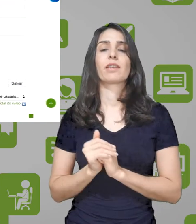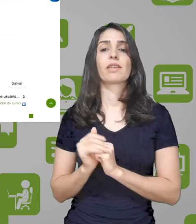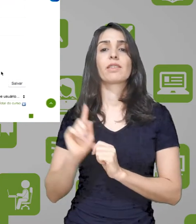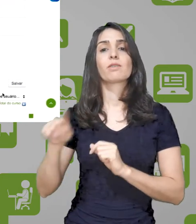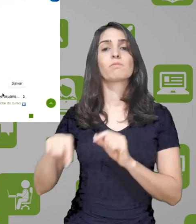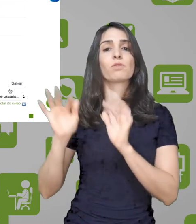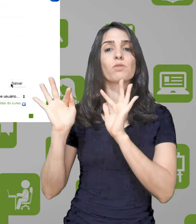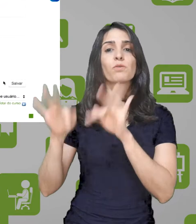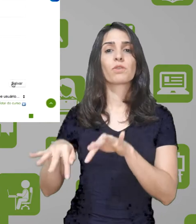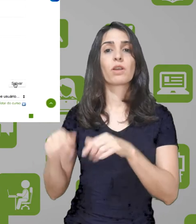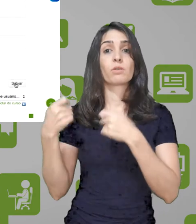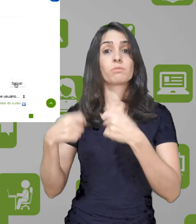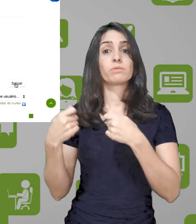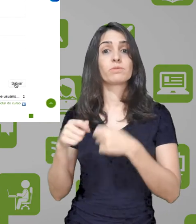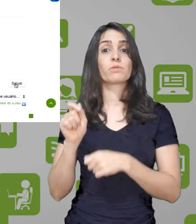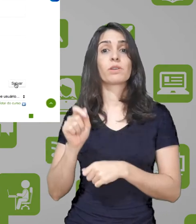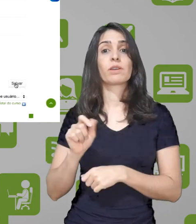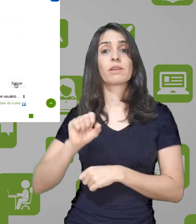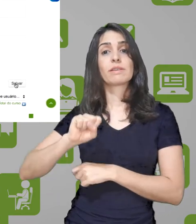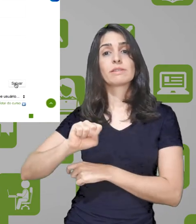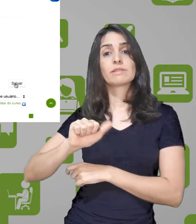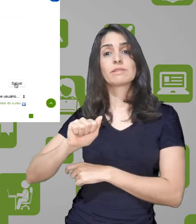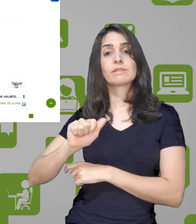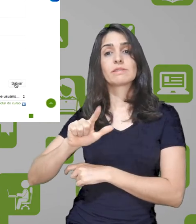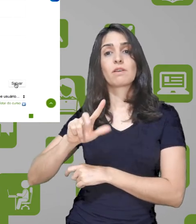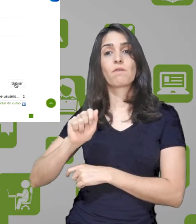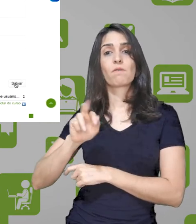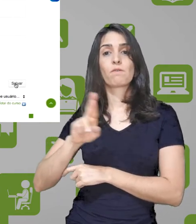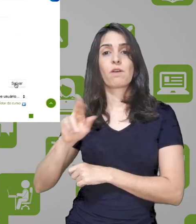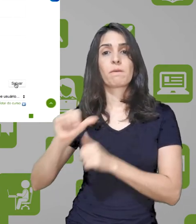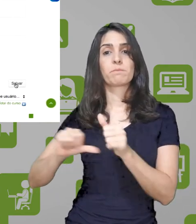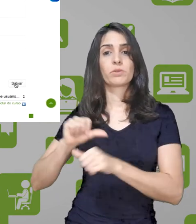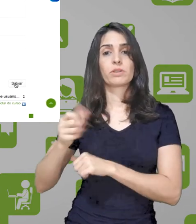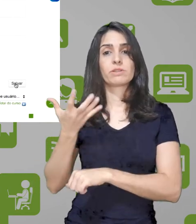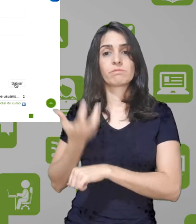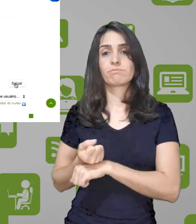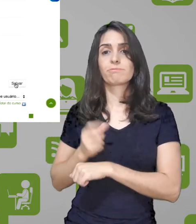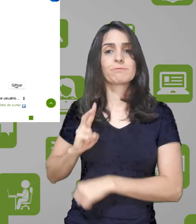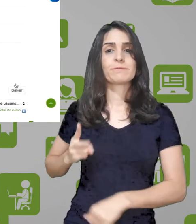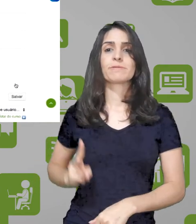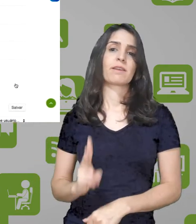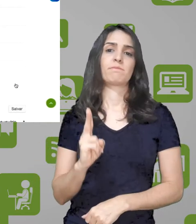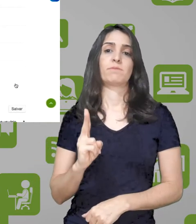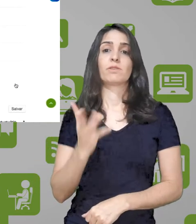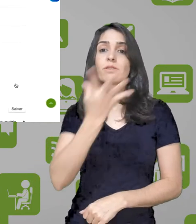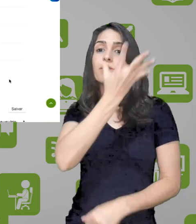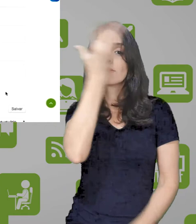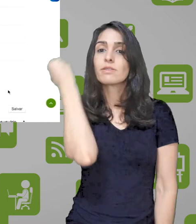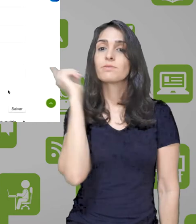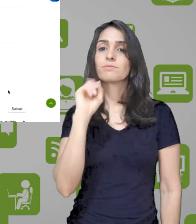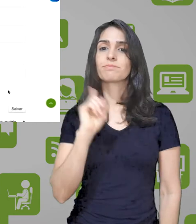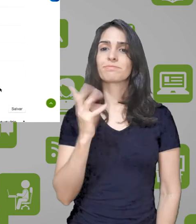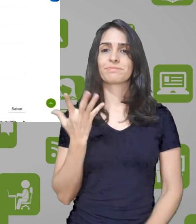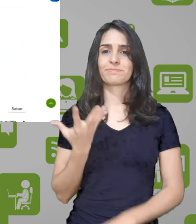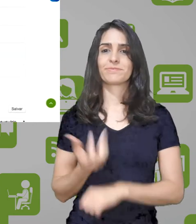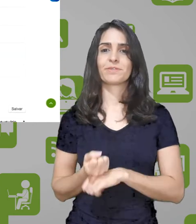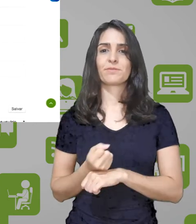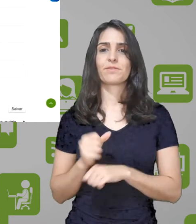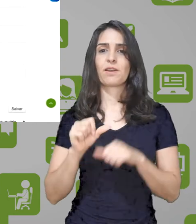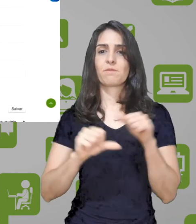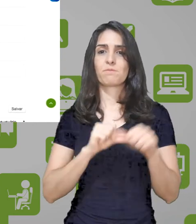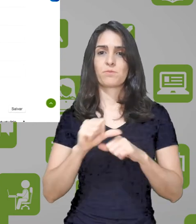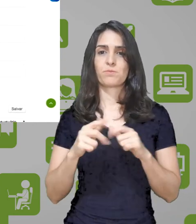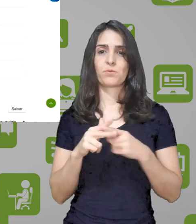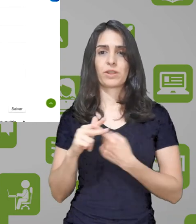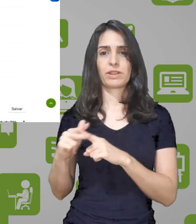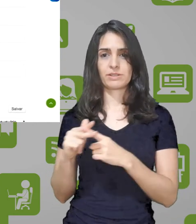e no final aqui eu sempre Tenho que salvar mudanças tá sempre tem que salvar